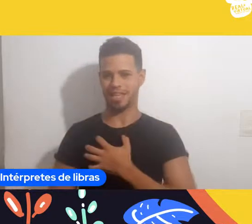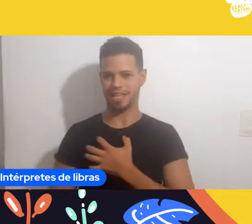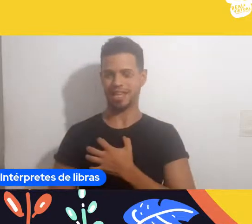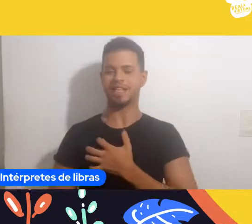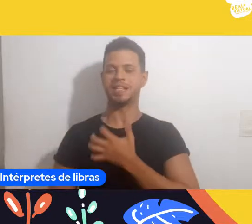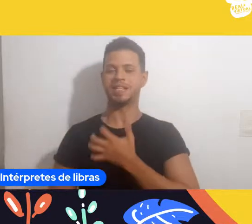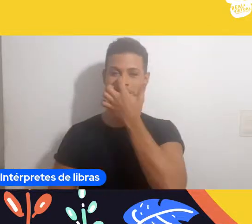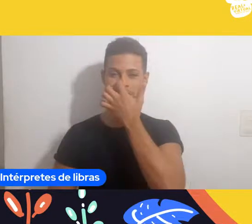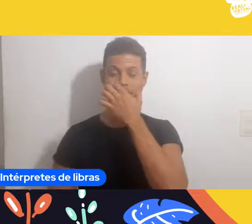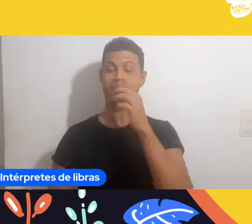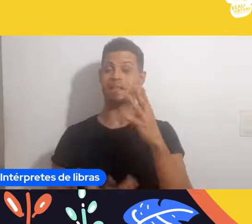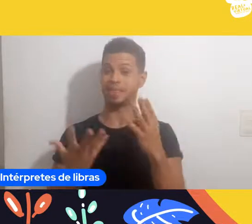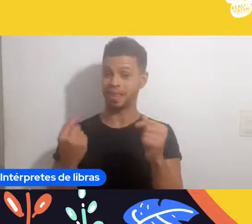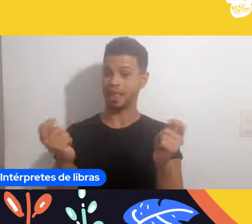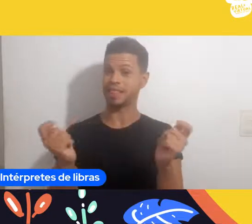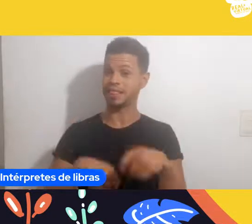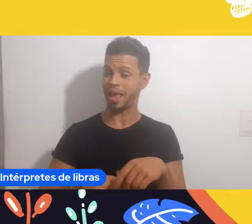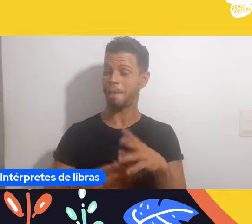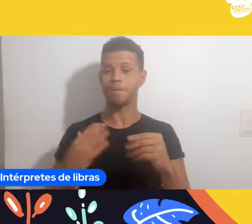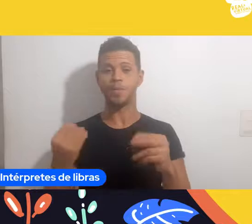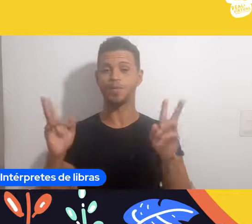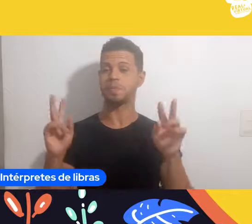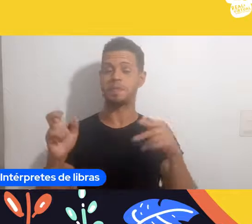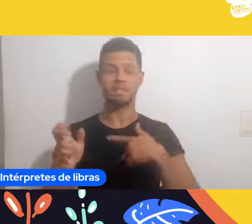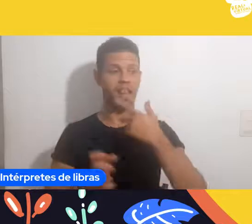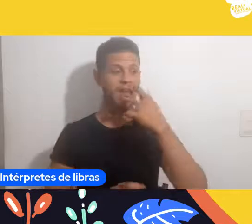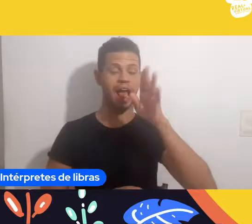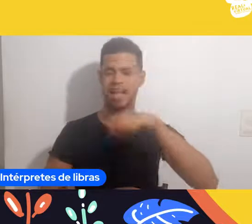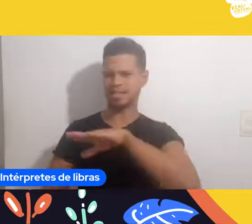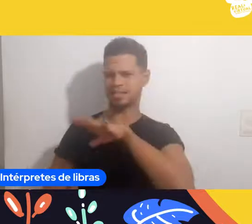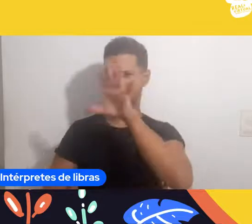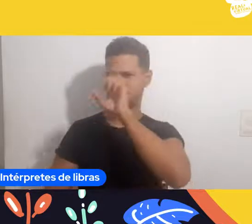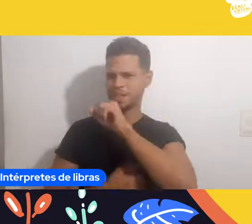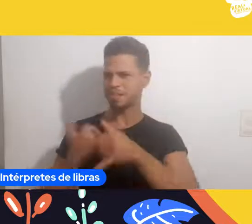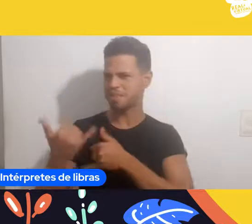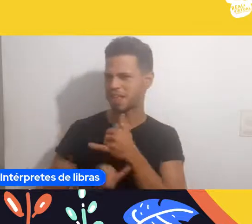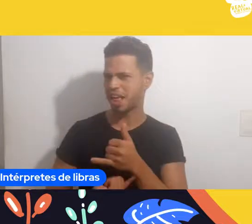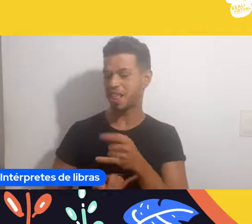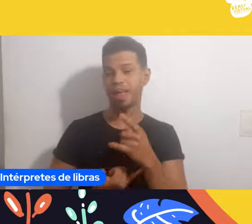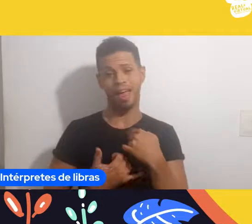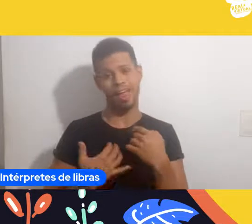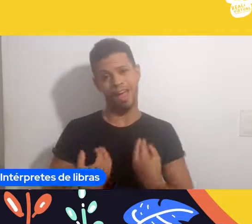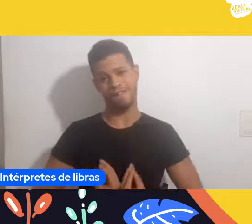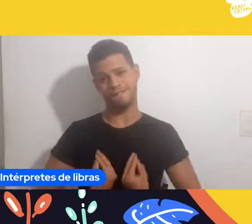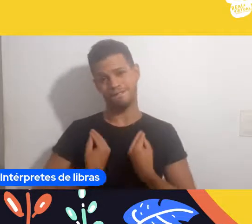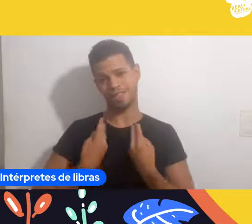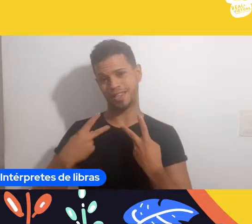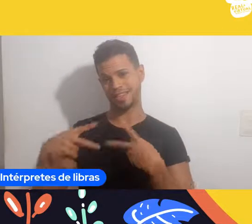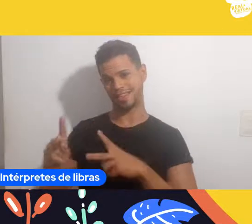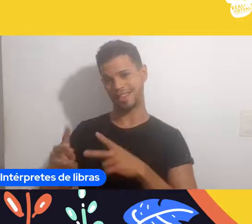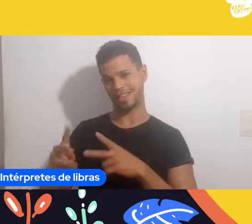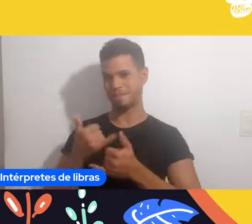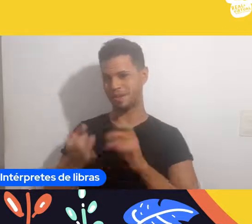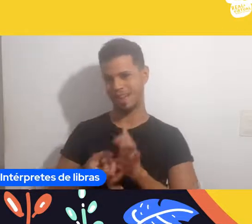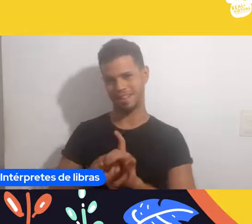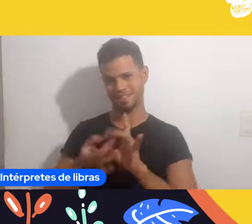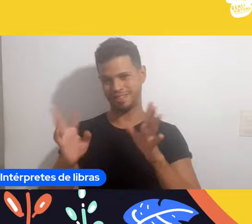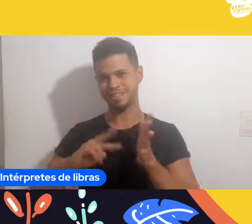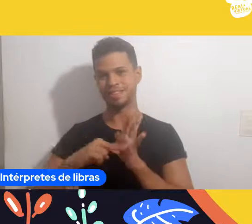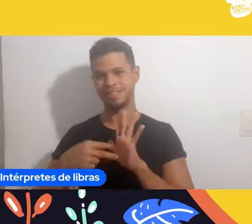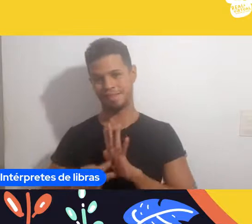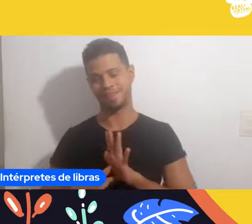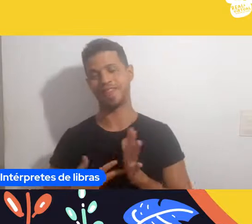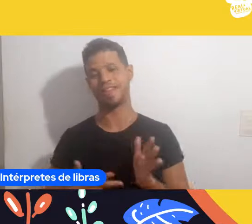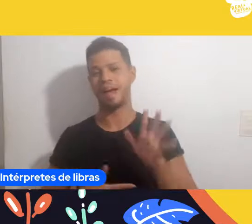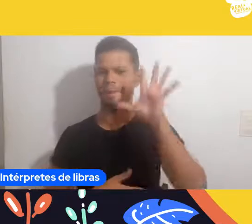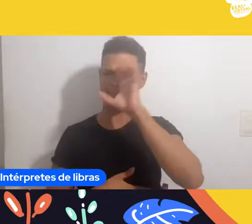Existe muito uma questão de que e a criança aprende brincando, é a vida dela, né? Brincar é a vida, e ela aprende sim,